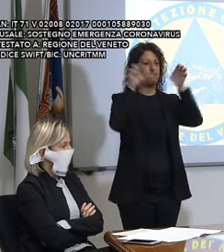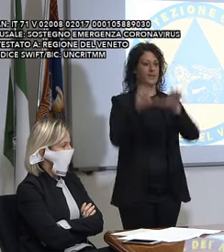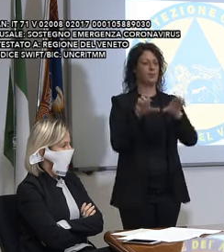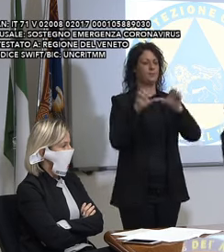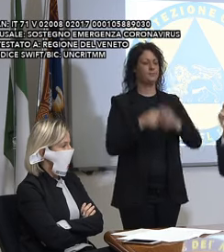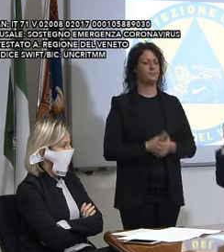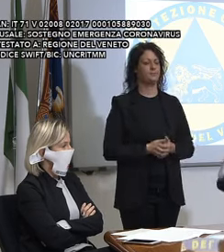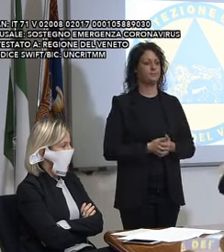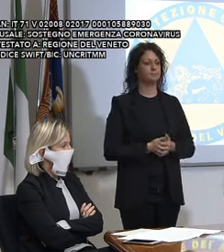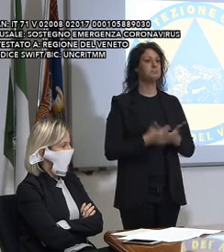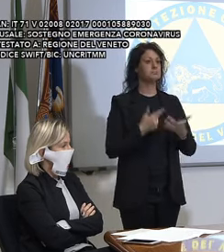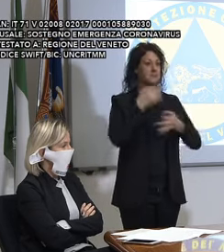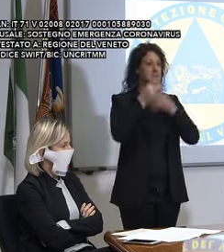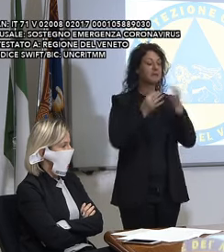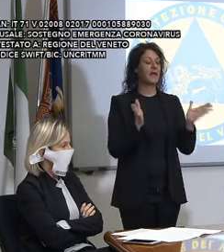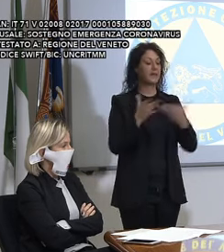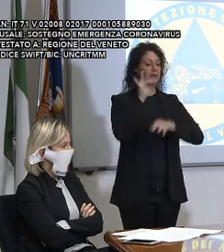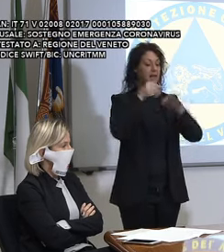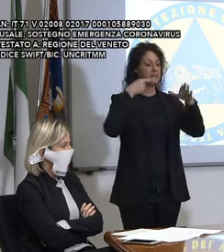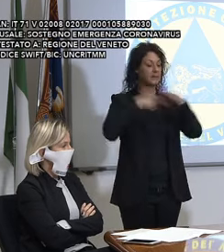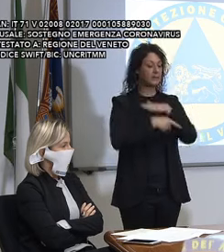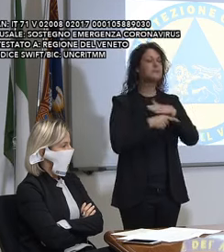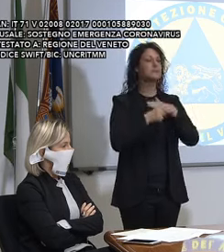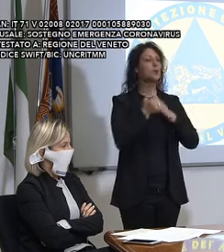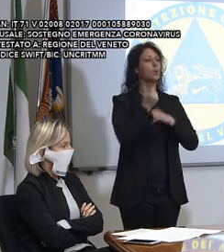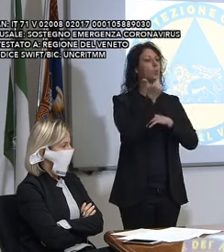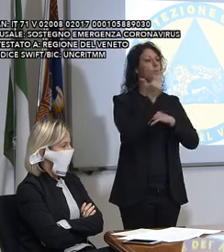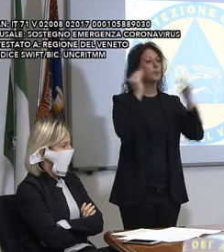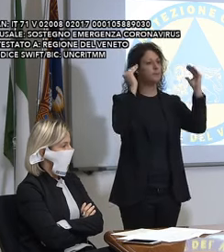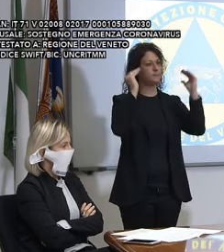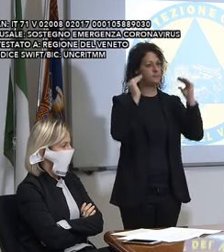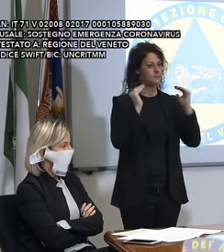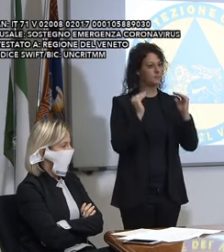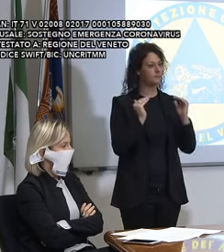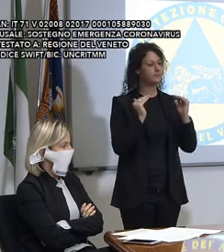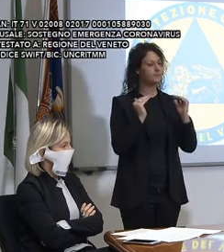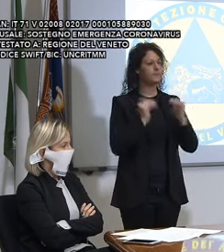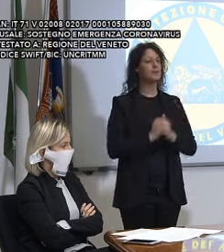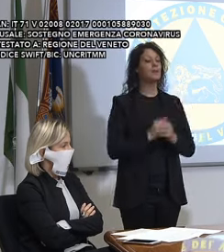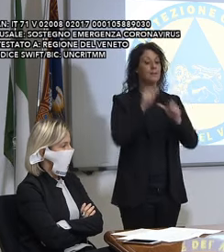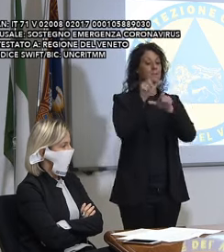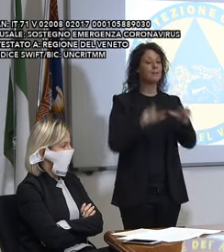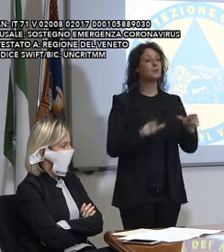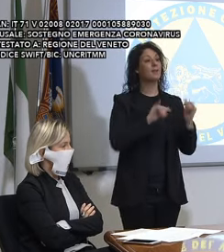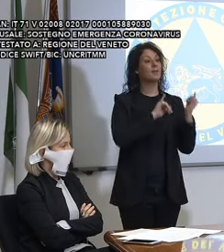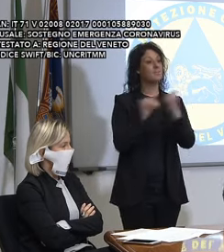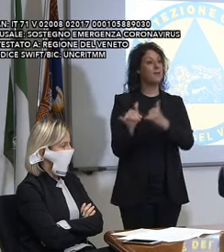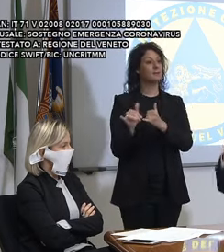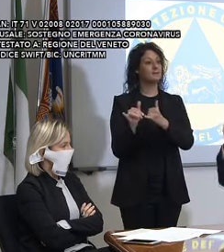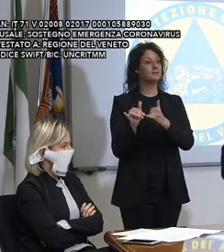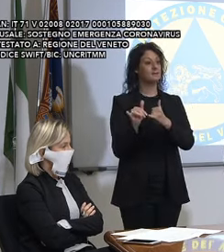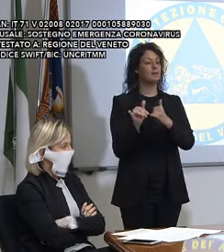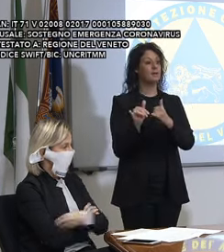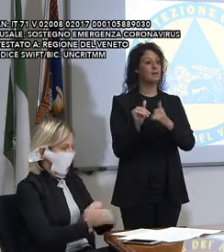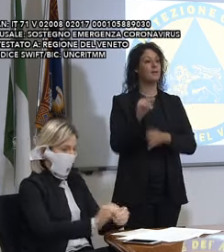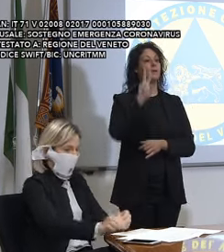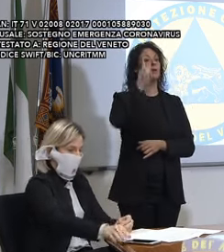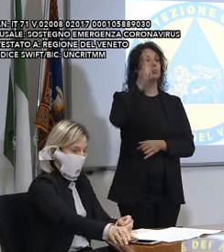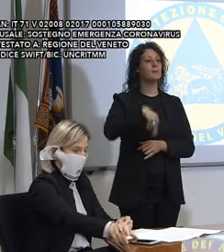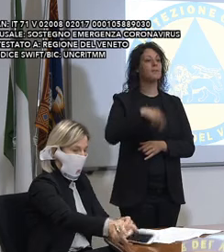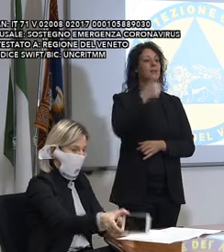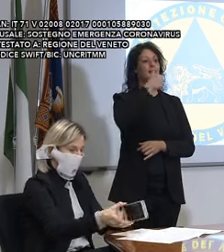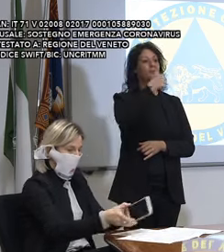e quindi stanno scendendo ancora le terapie intensive, i dimessi sono